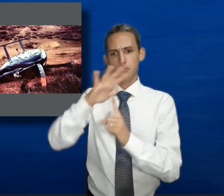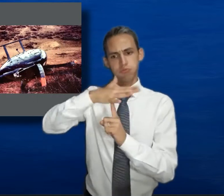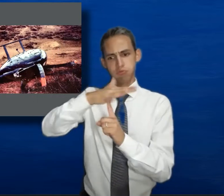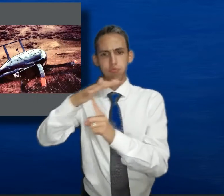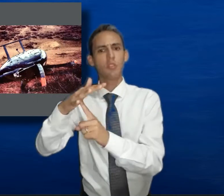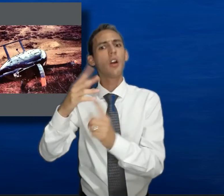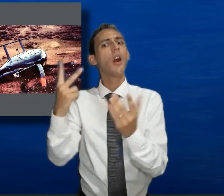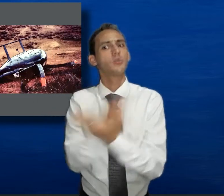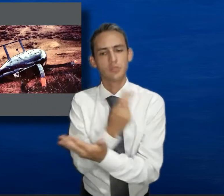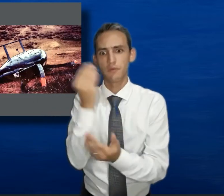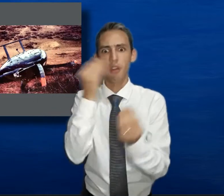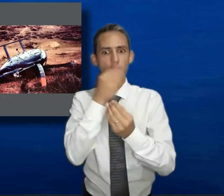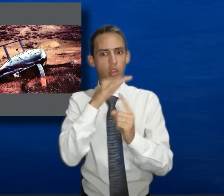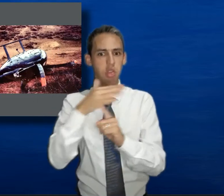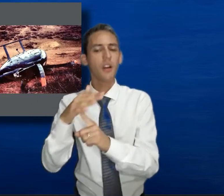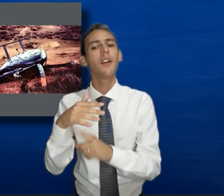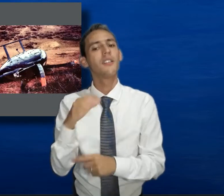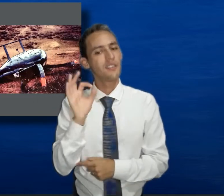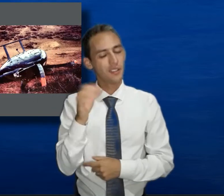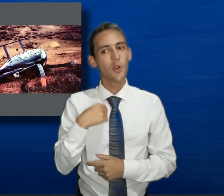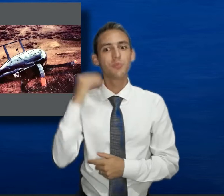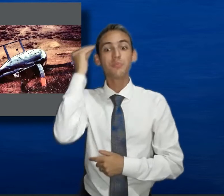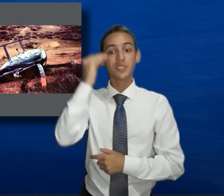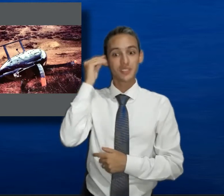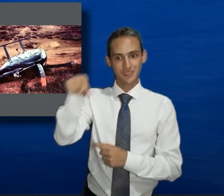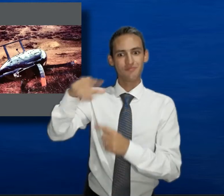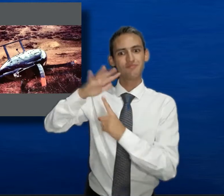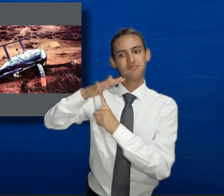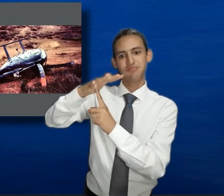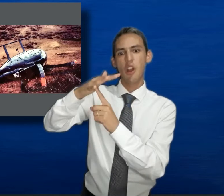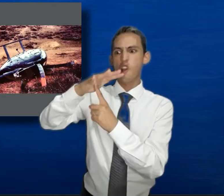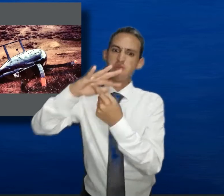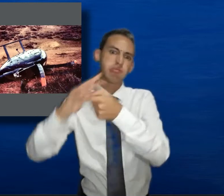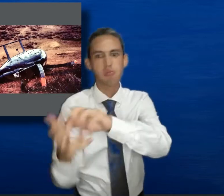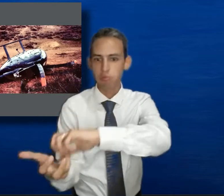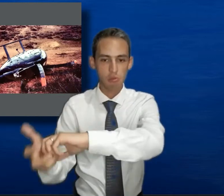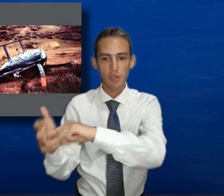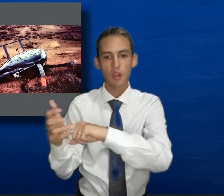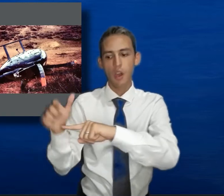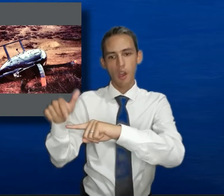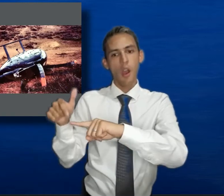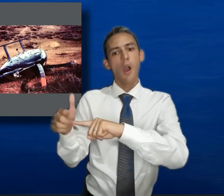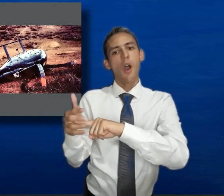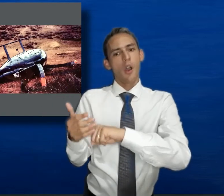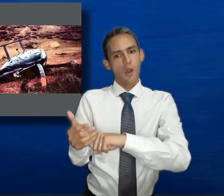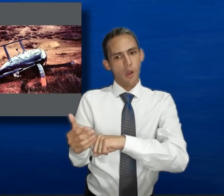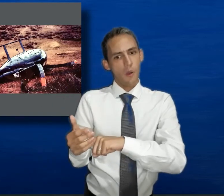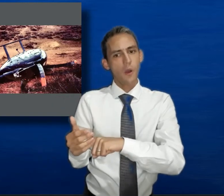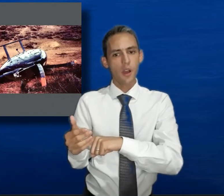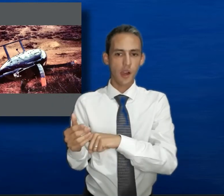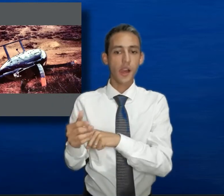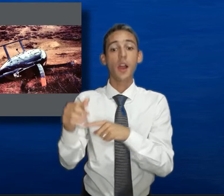helicóptero. Agora, eu aprendi muito sobre helicópteros desde aquele dia. Nossa experiência pessoal com a queda do